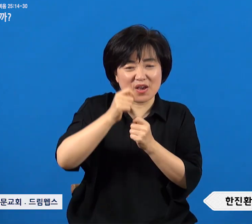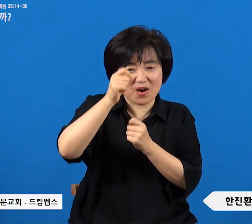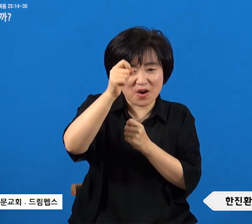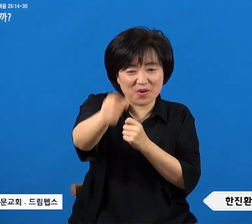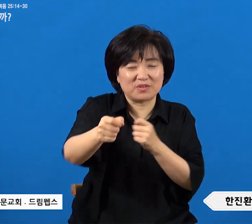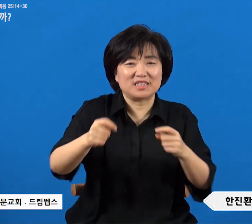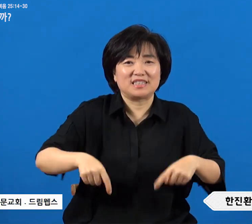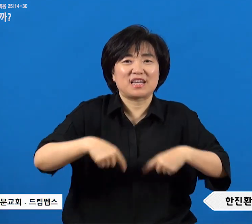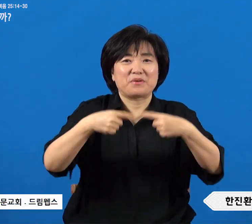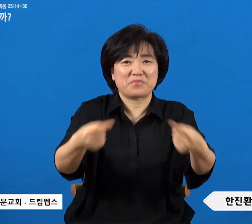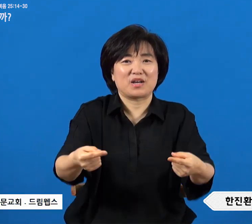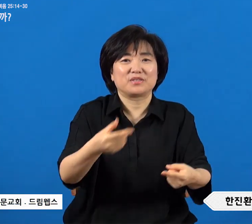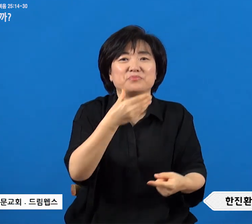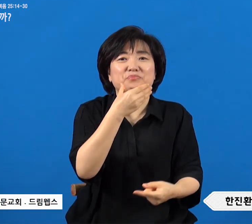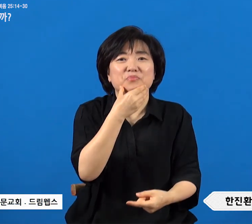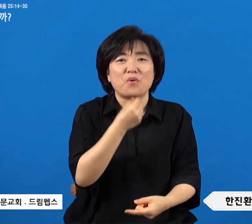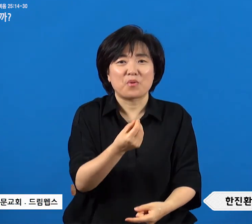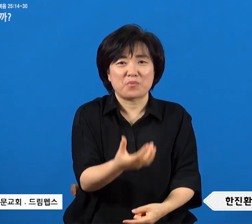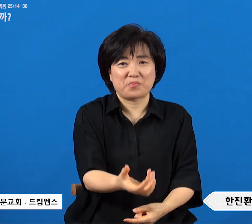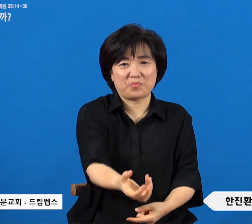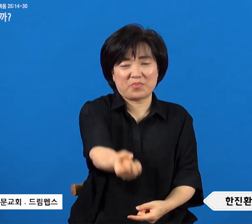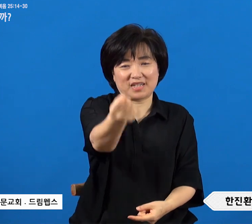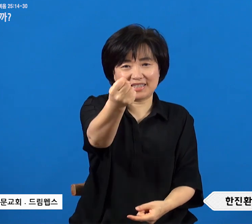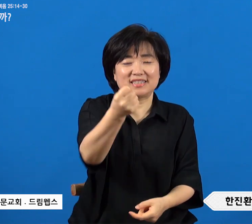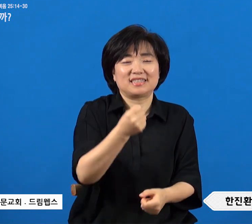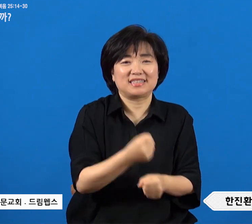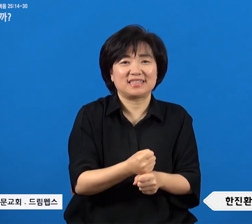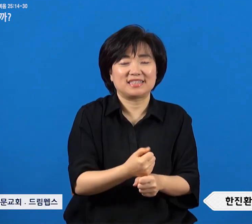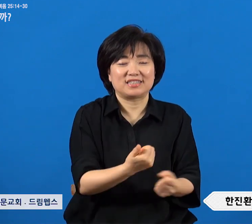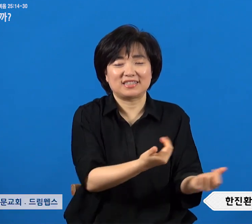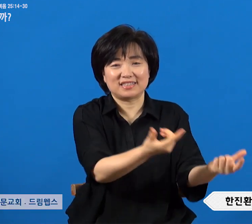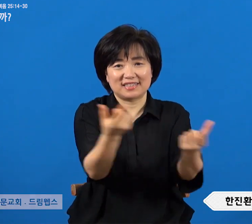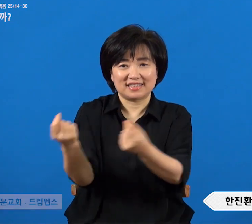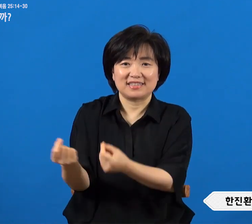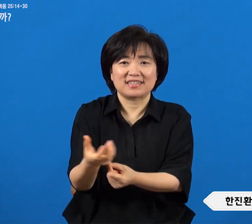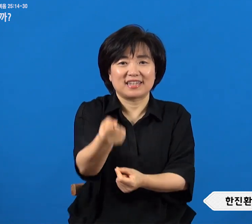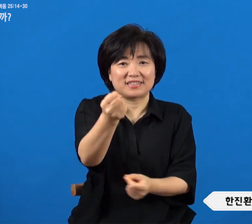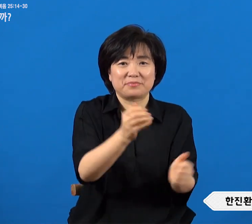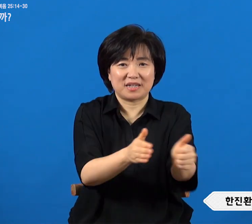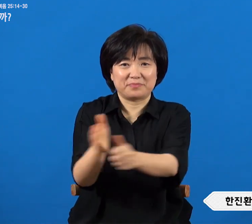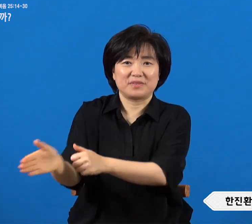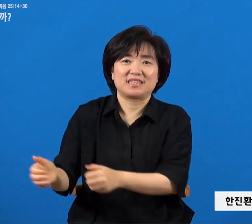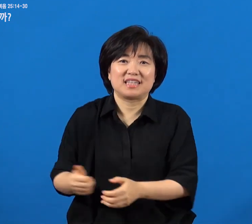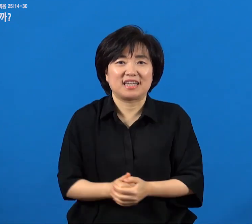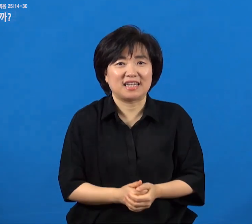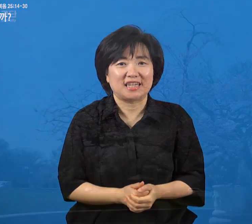참여하는 그런 복을 우리 모두가 누릴 수 있기를 바랍니다.